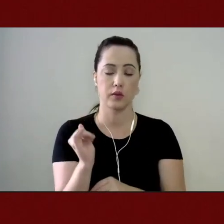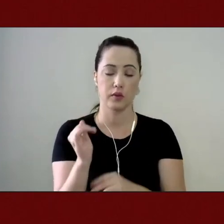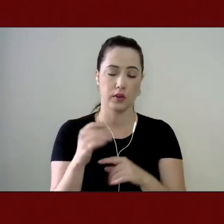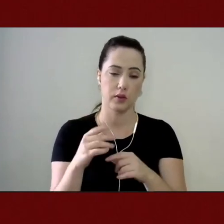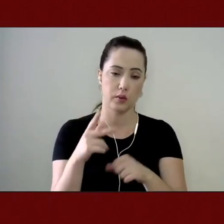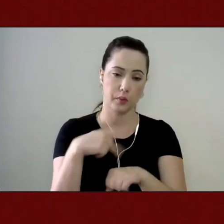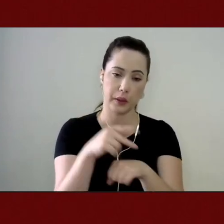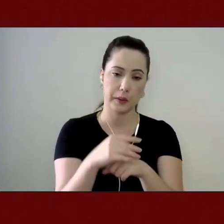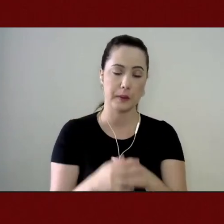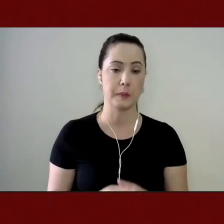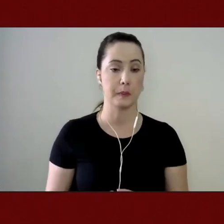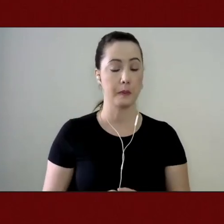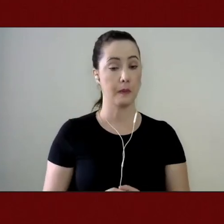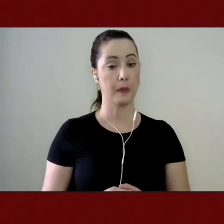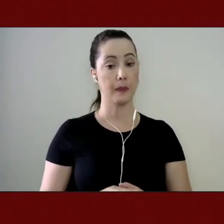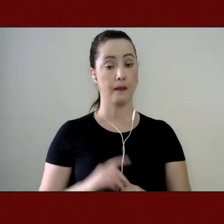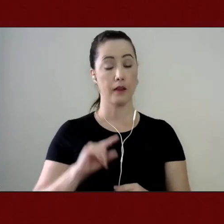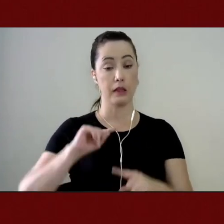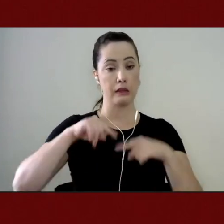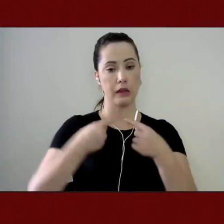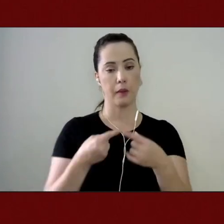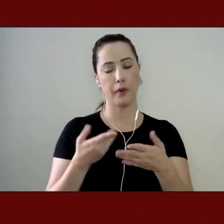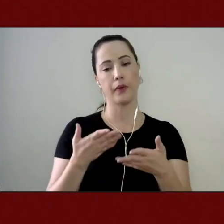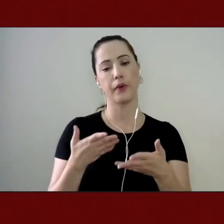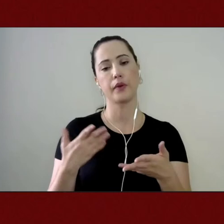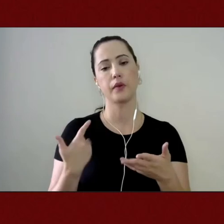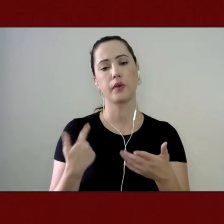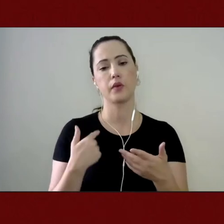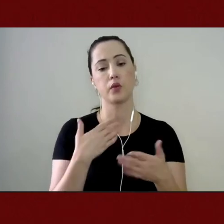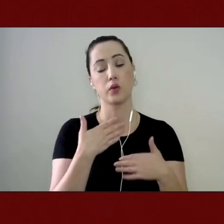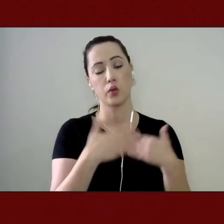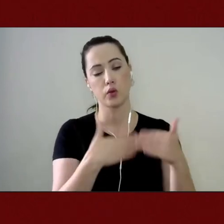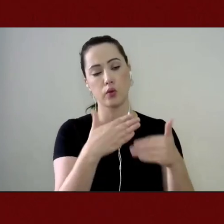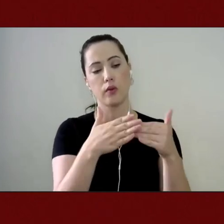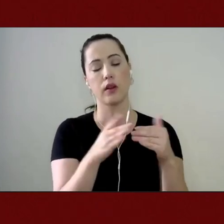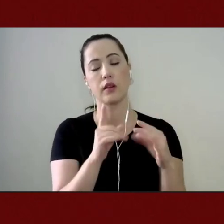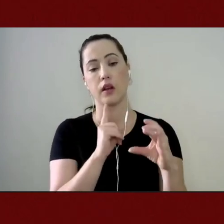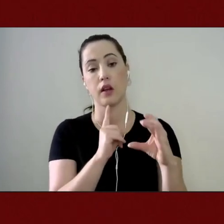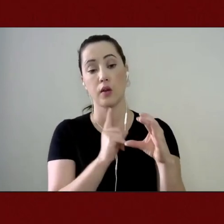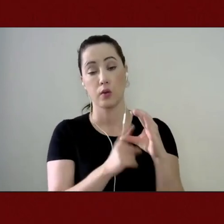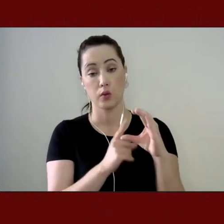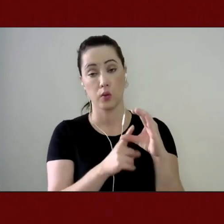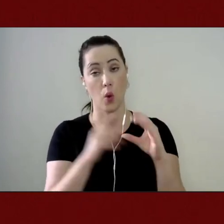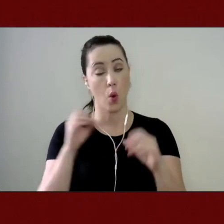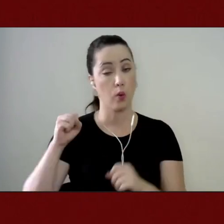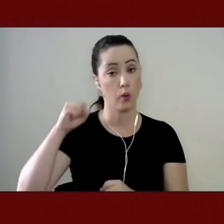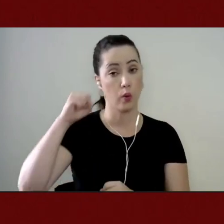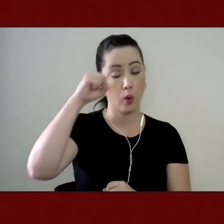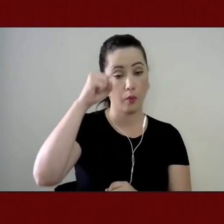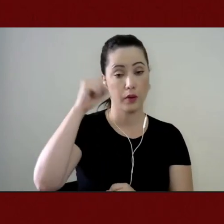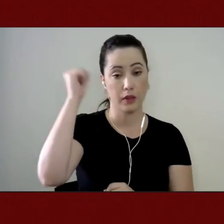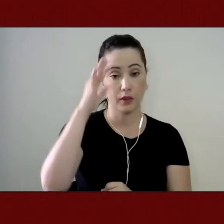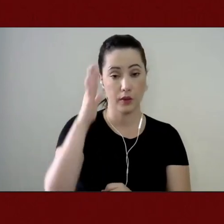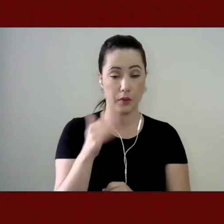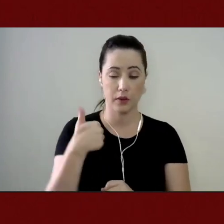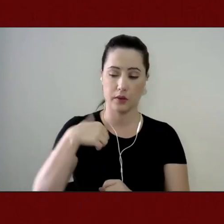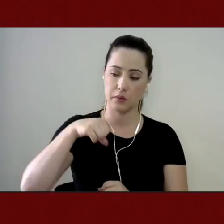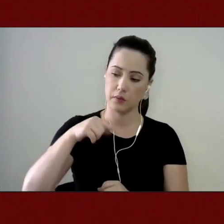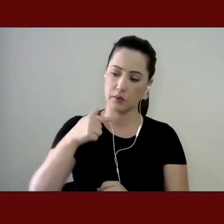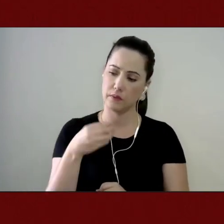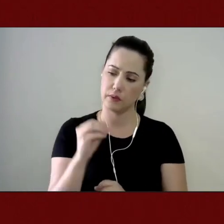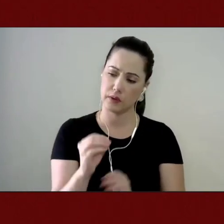E depois continuará o longo caminho dos comunistas brasileiros nos anos 70 e 80, até a passagem complexa